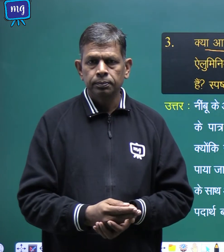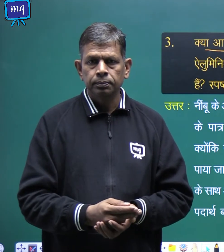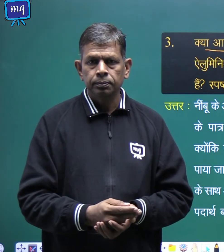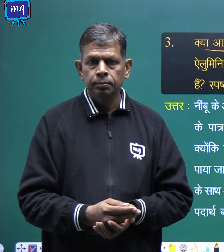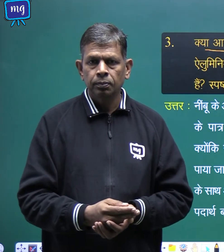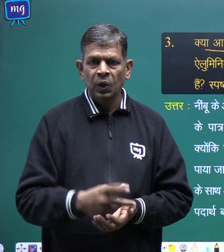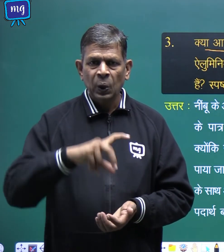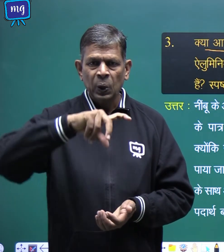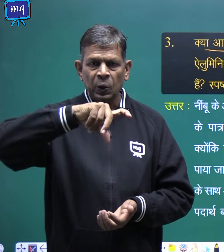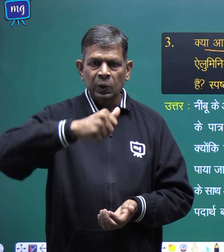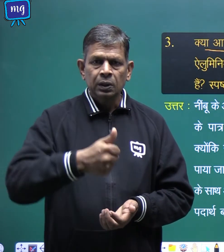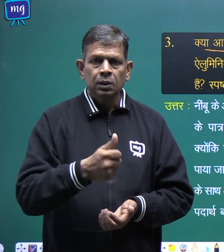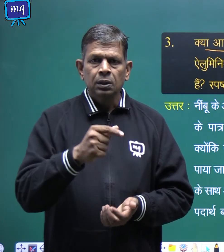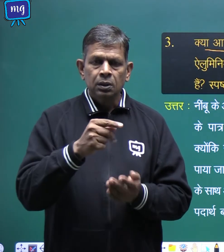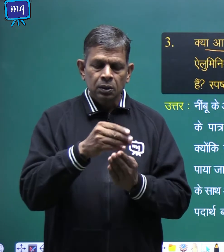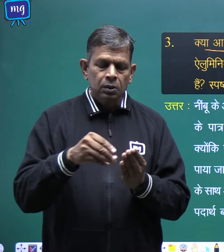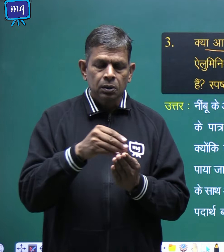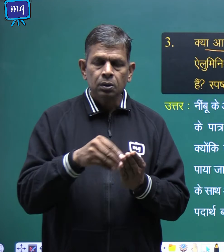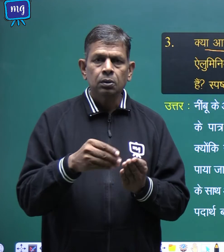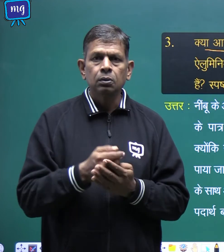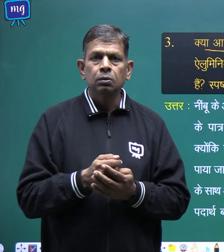नींबू के अचार को